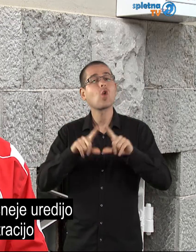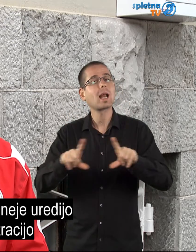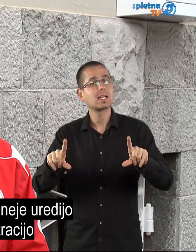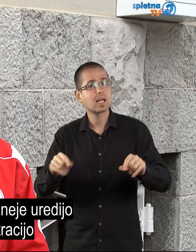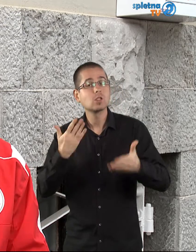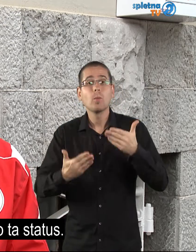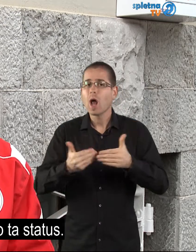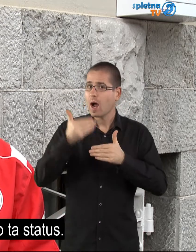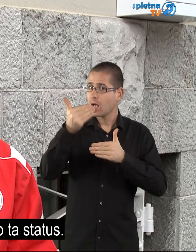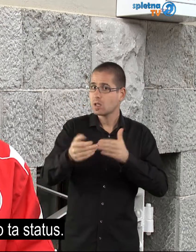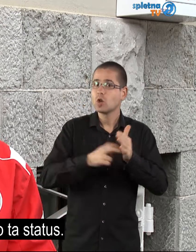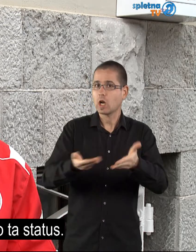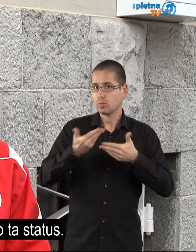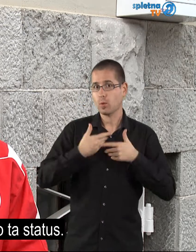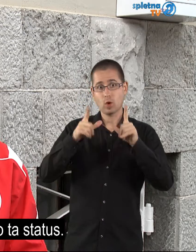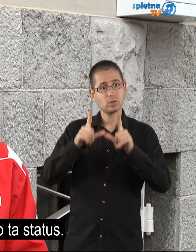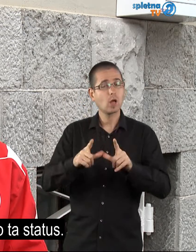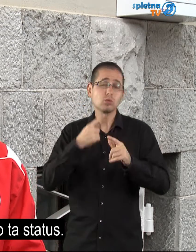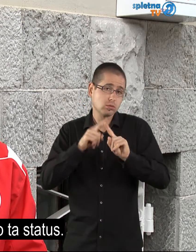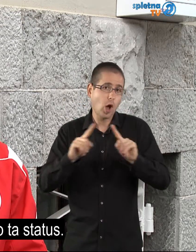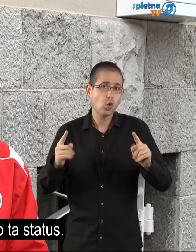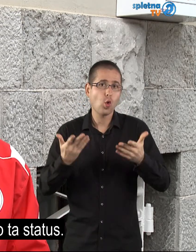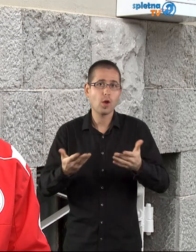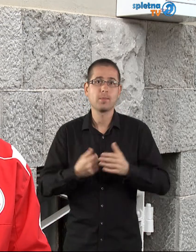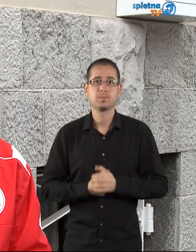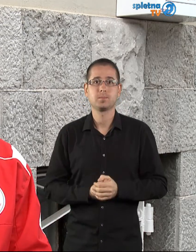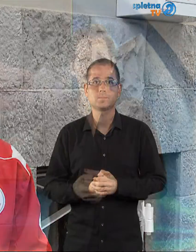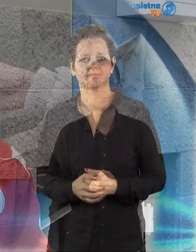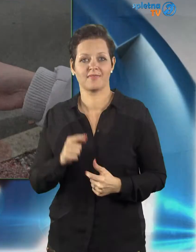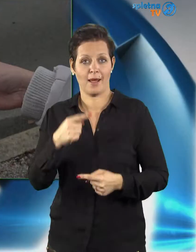veljavno registracijo, morda kasneje šele ta status pridobijo kakorkoli.